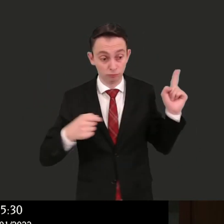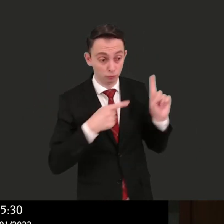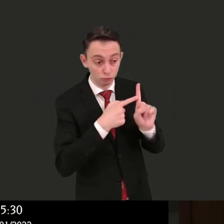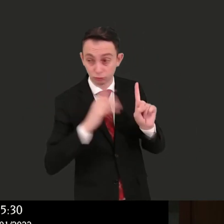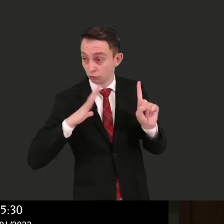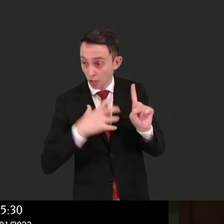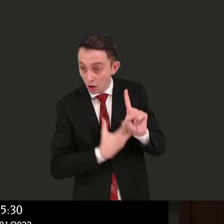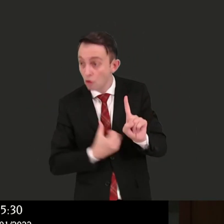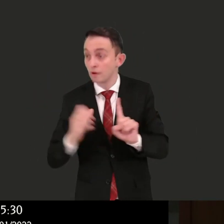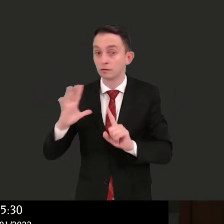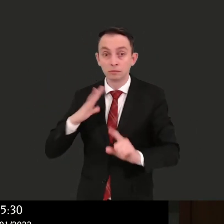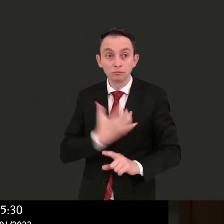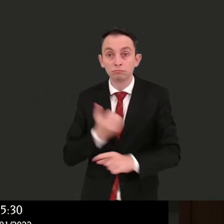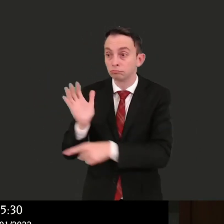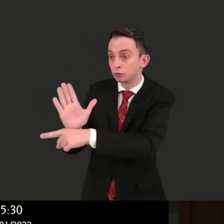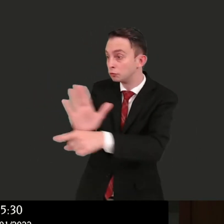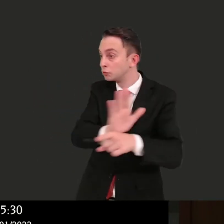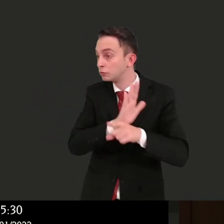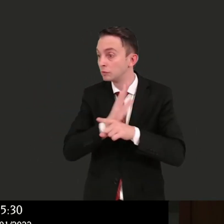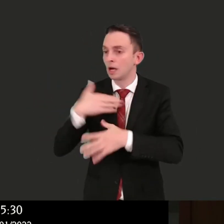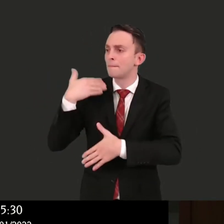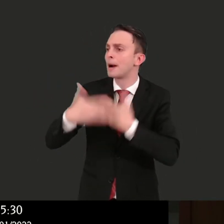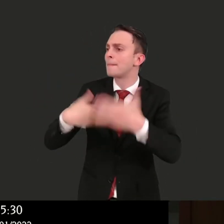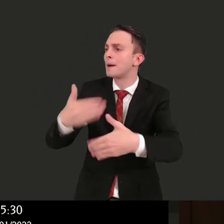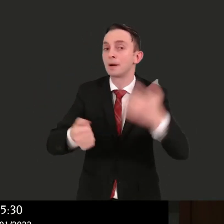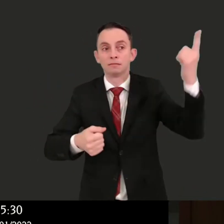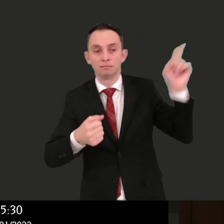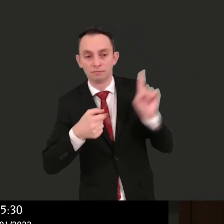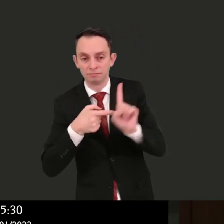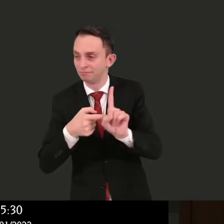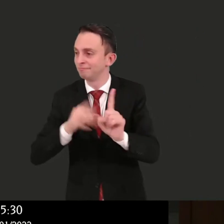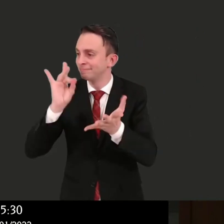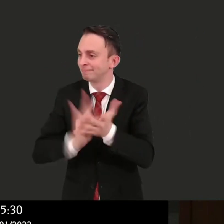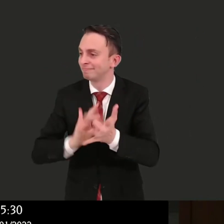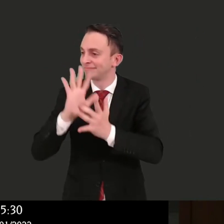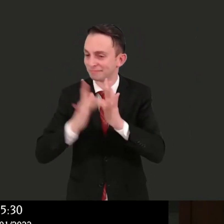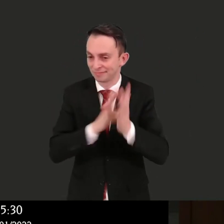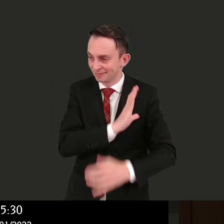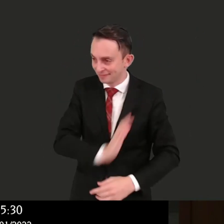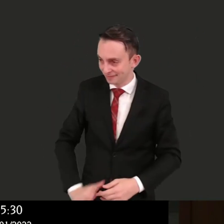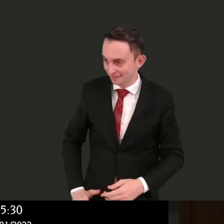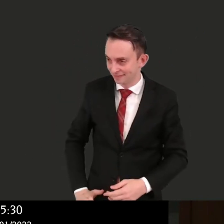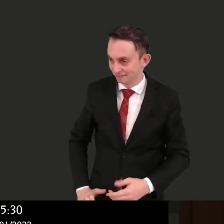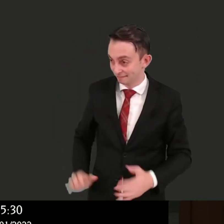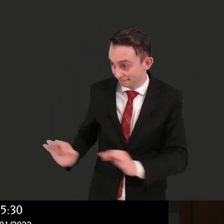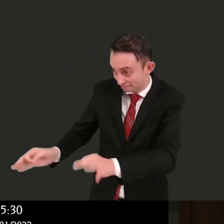as riquezas da glória deste mistério entre os gentios, que é Cristo em vós, esperança da glória.